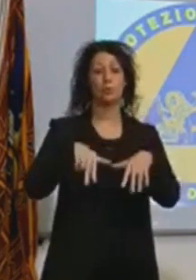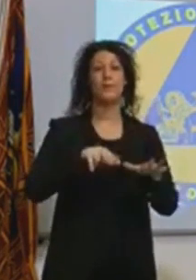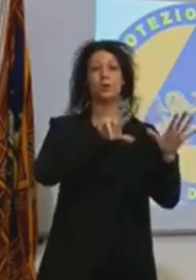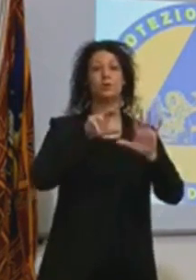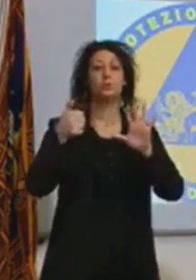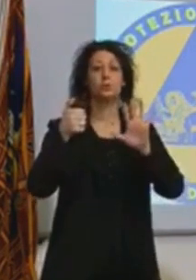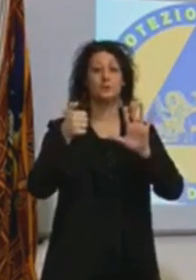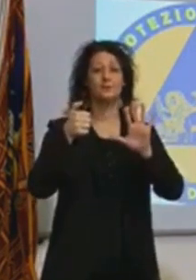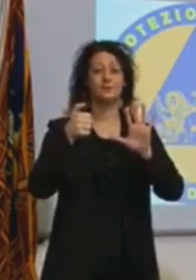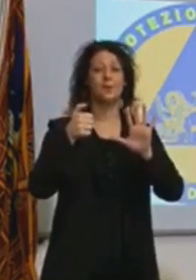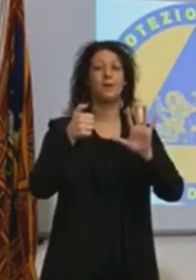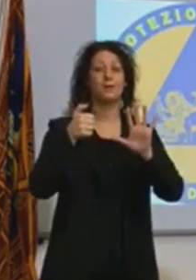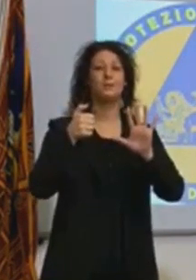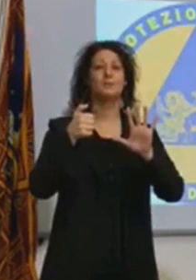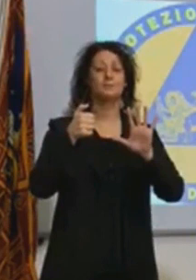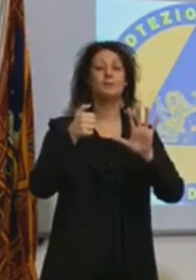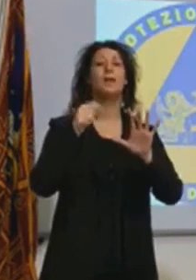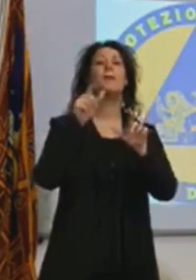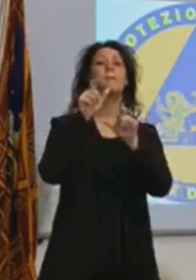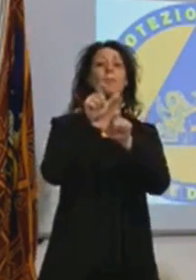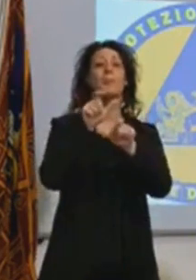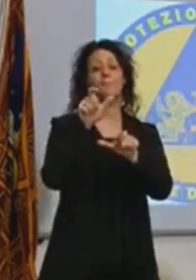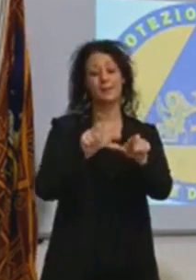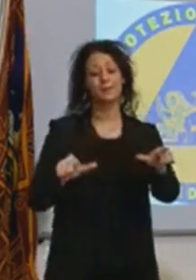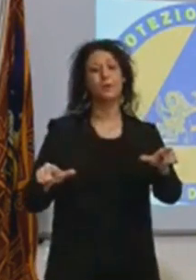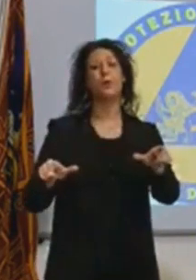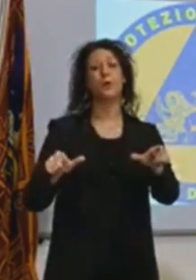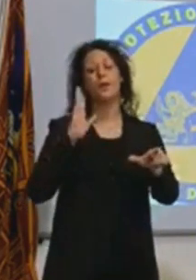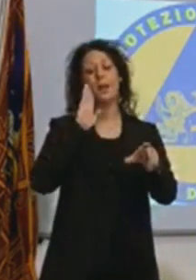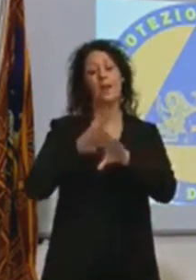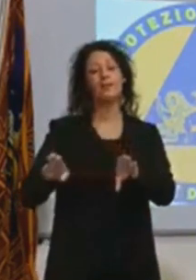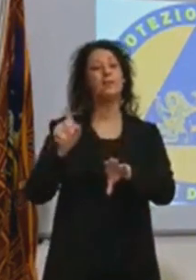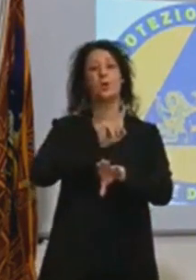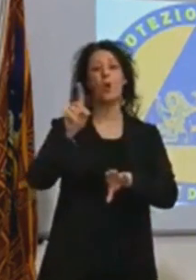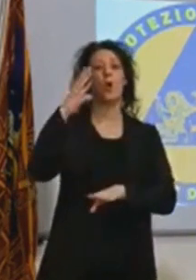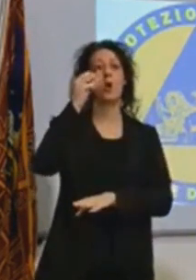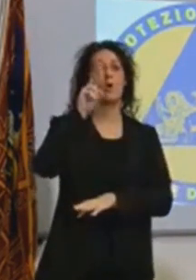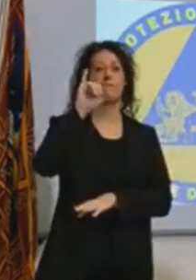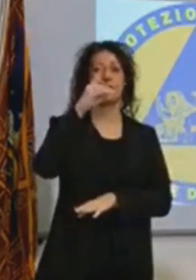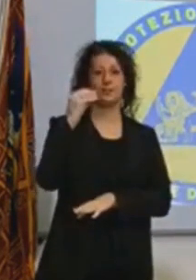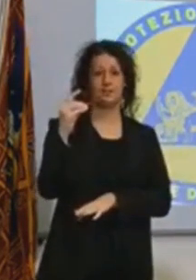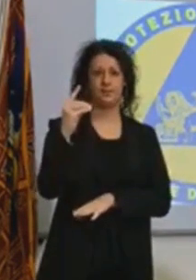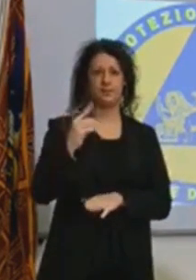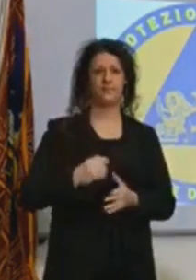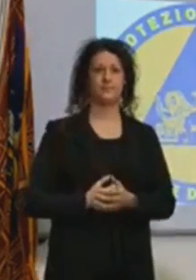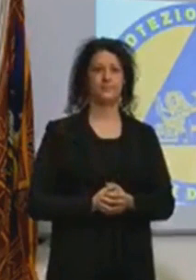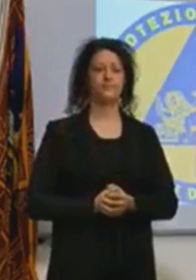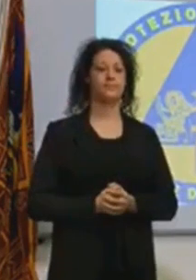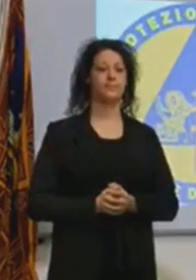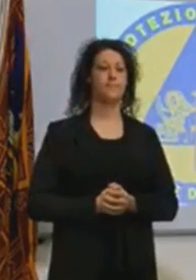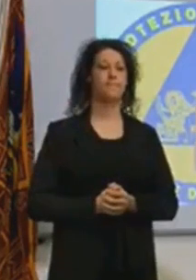860, si aggiungono praticamente 8.860 letti dedicati a pazienti non coronavirus.